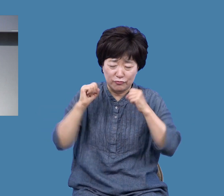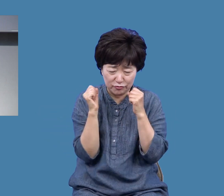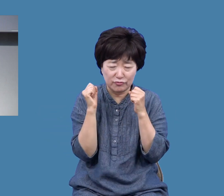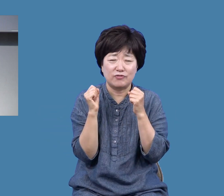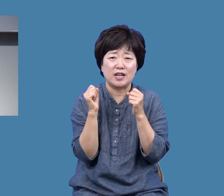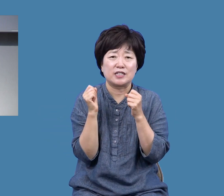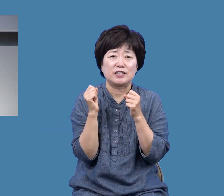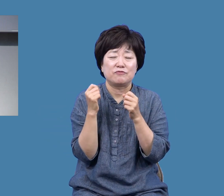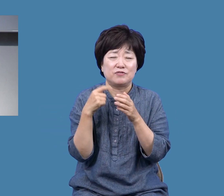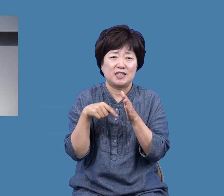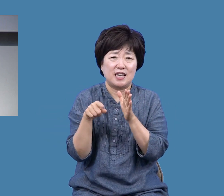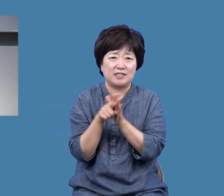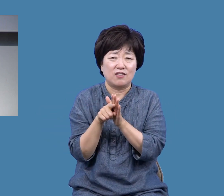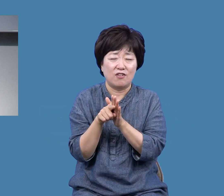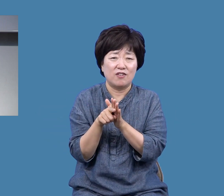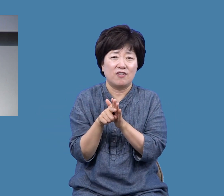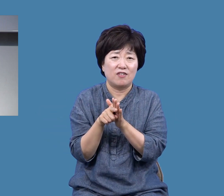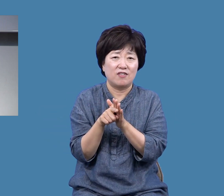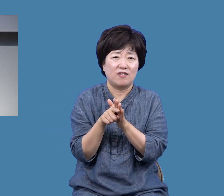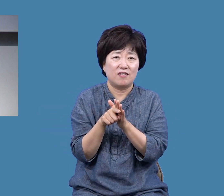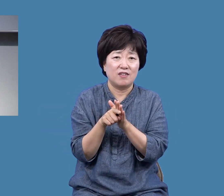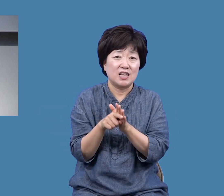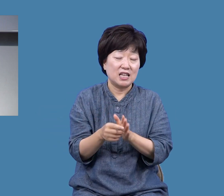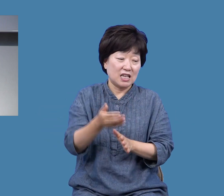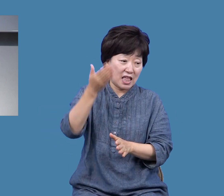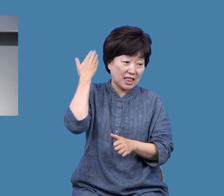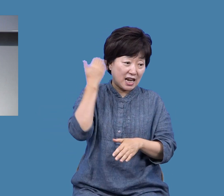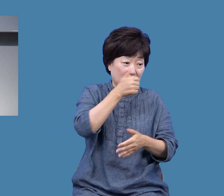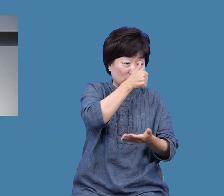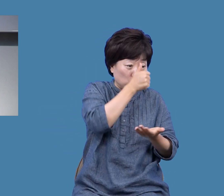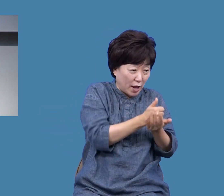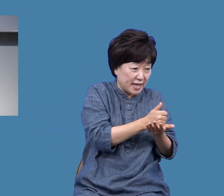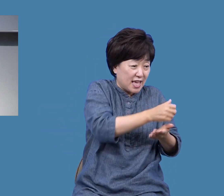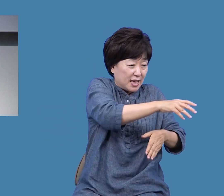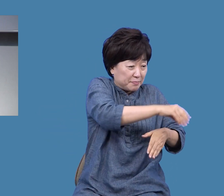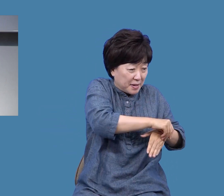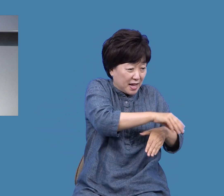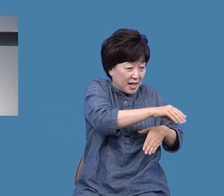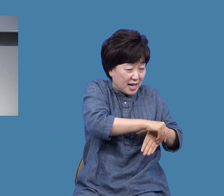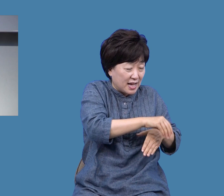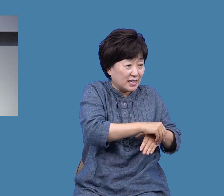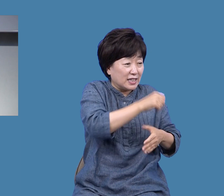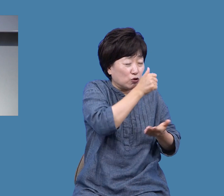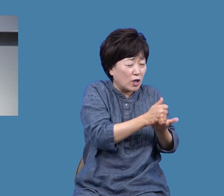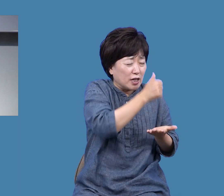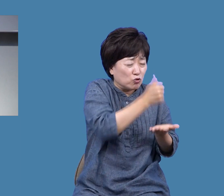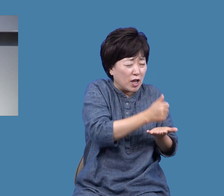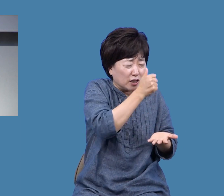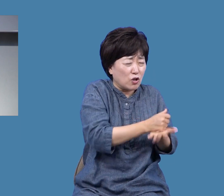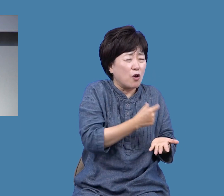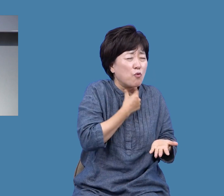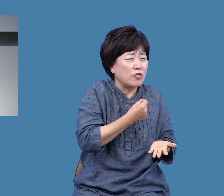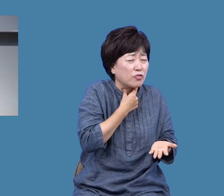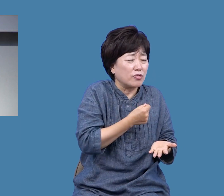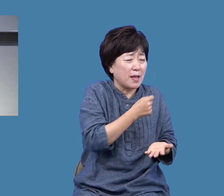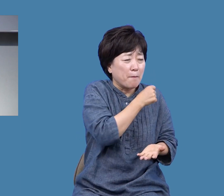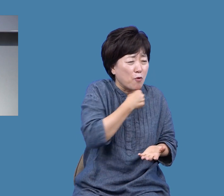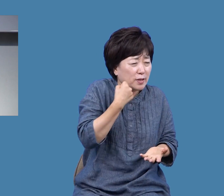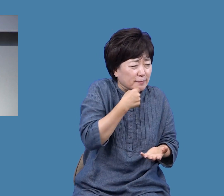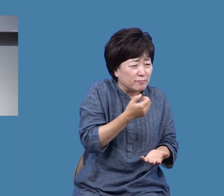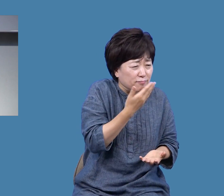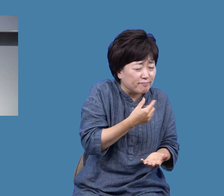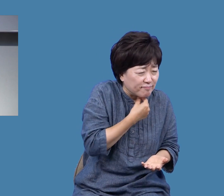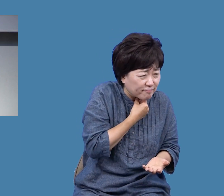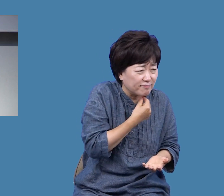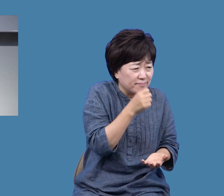우리가 옛날에는 이 죄에 길들여져서 우리 몸이 계속 죄에 대한 것만 요구하고 그것만 맛있어하고